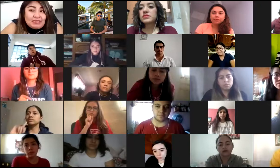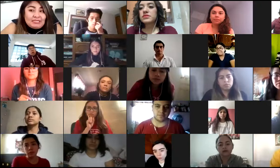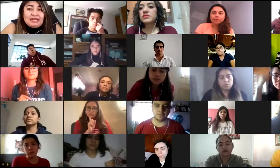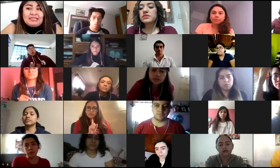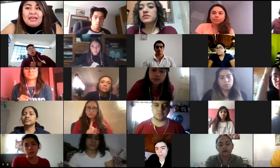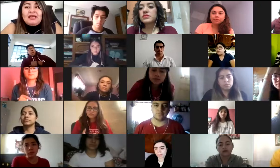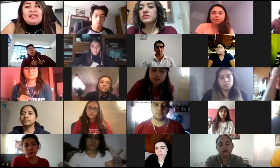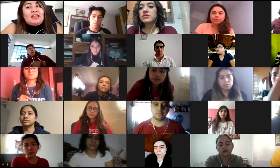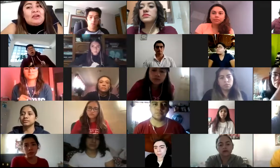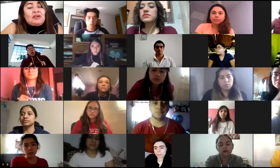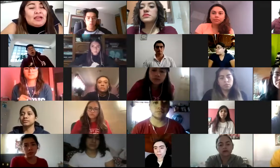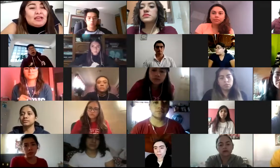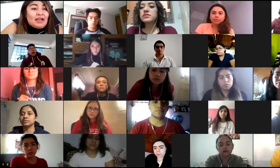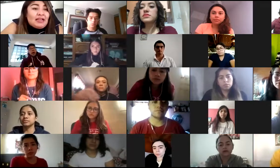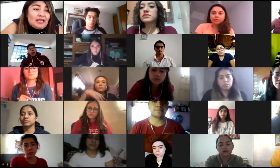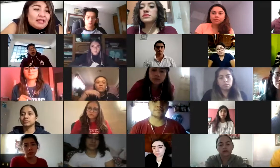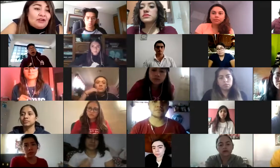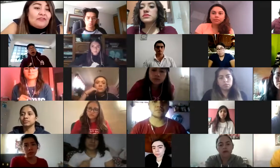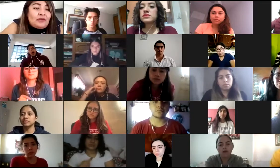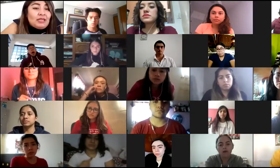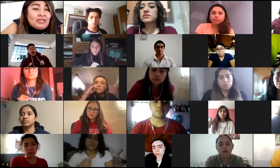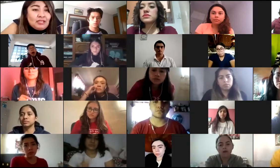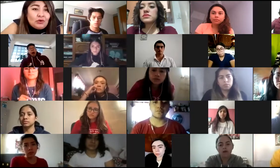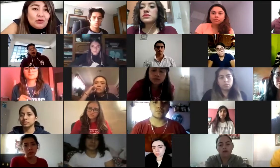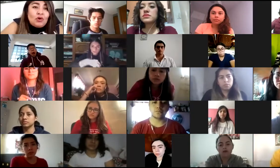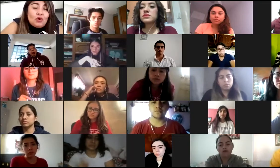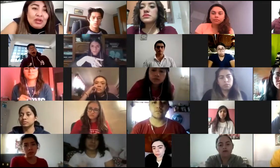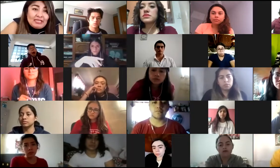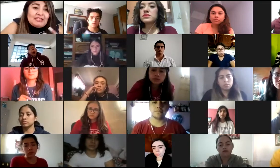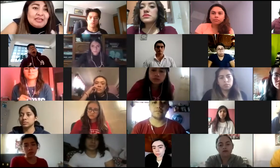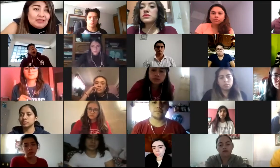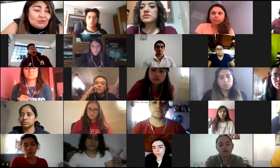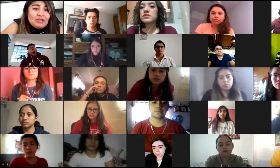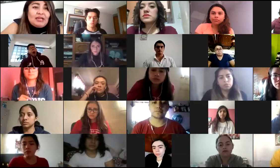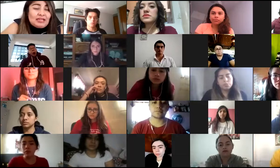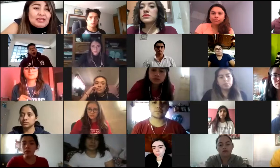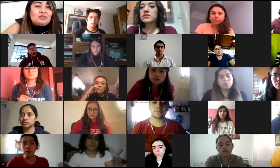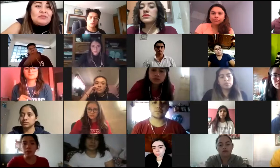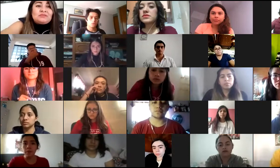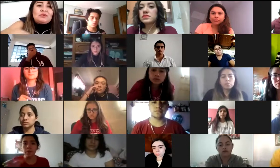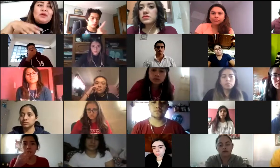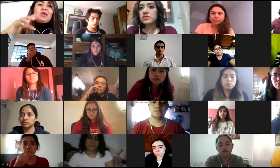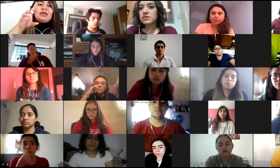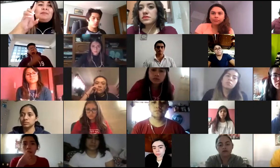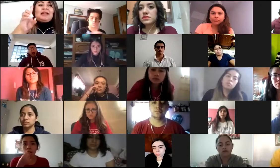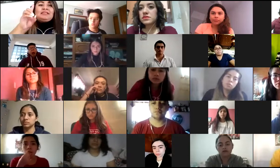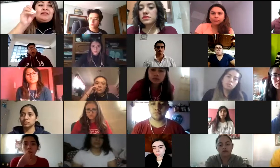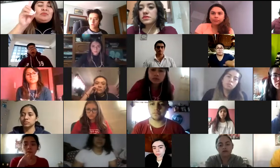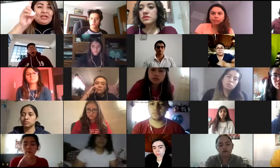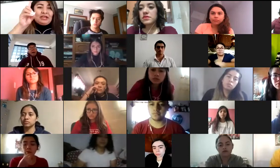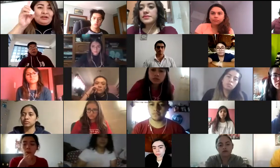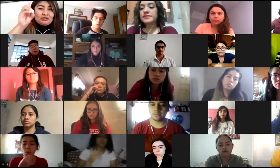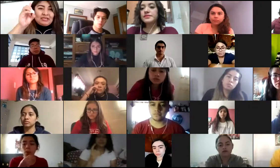para decir ella, tengo que agregar el género femenino o la seña de mujer, que es lo mismo. Y para